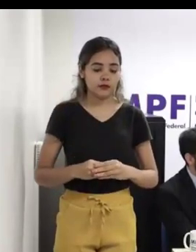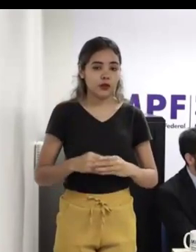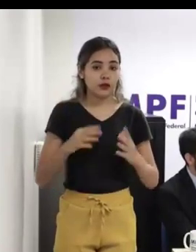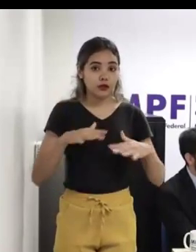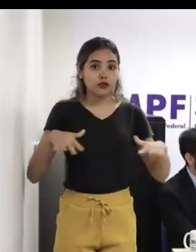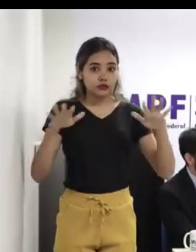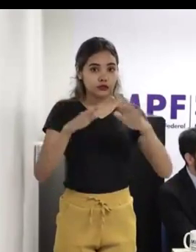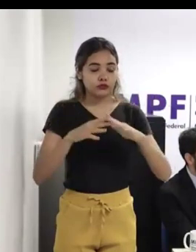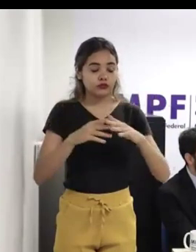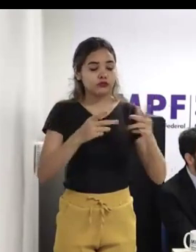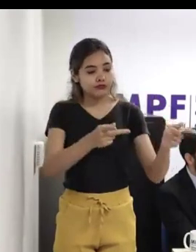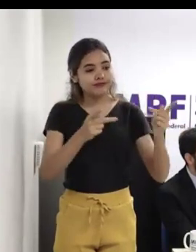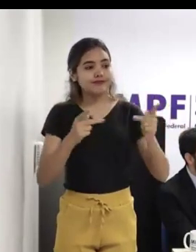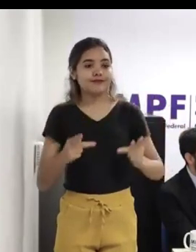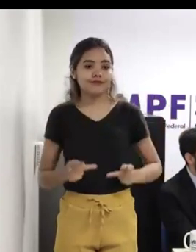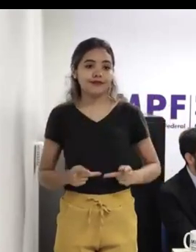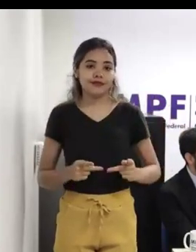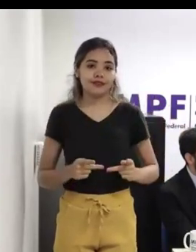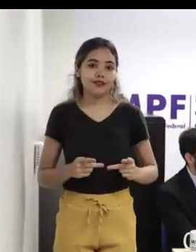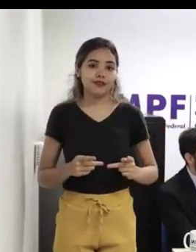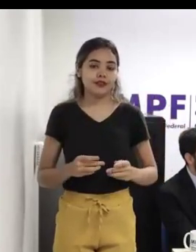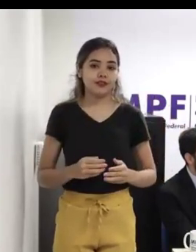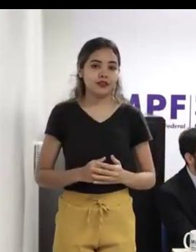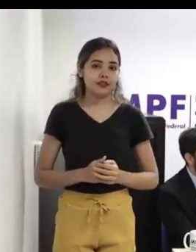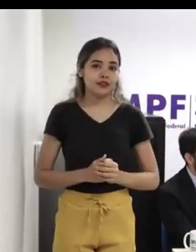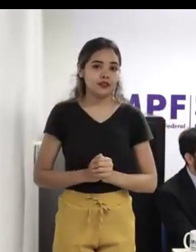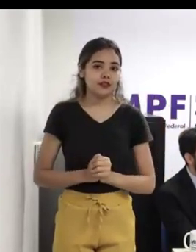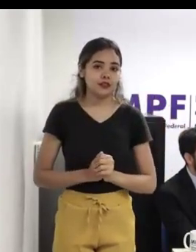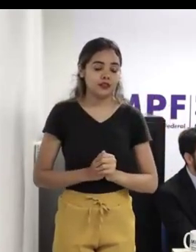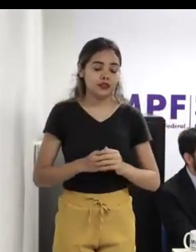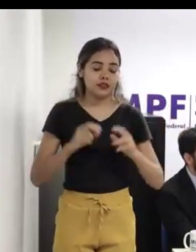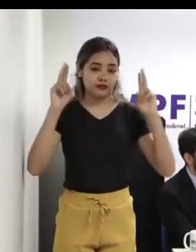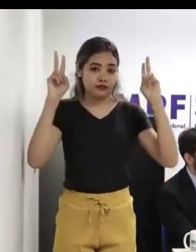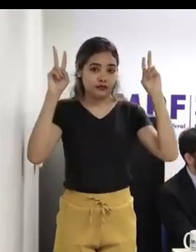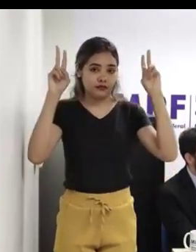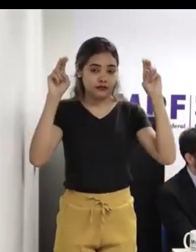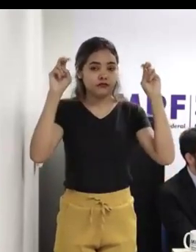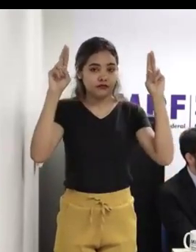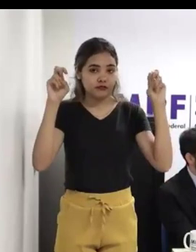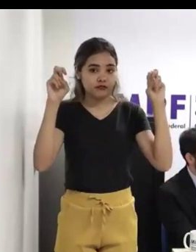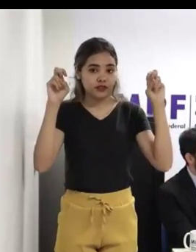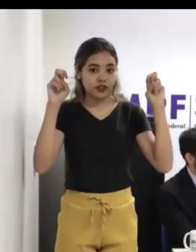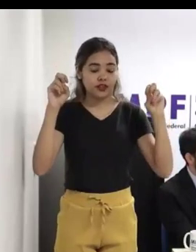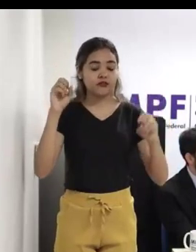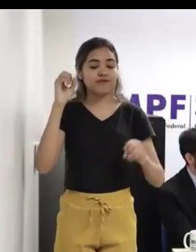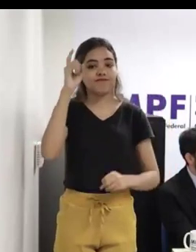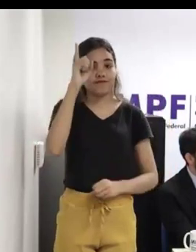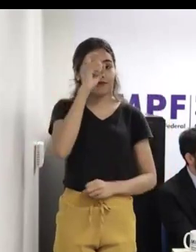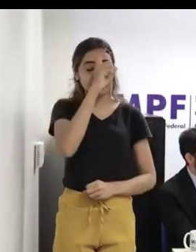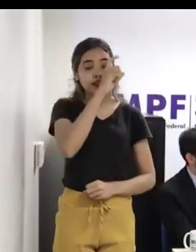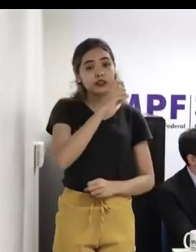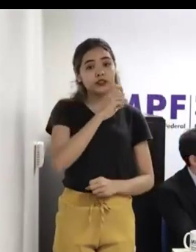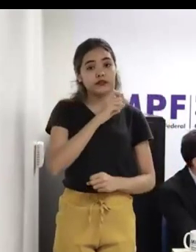muito bem-vindos esse tema de fato é um grande desafio a gente tá vivendo hoje a quarta revolução